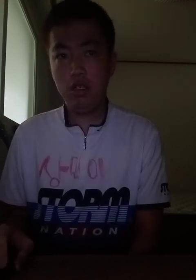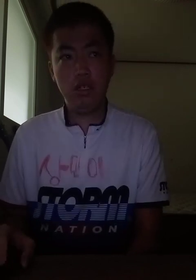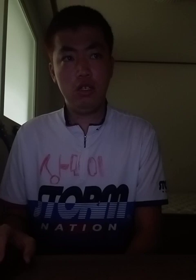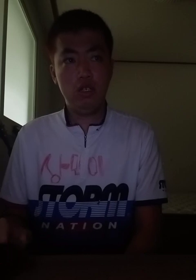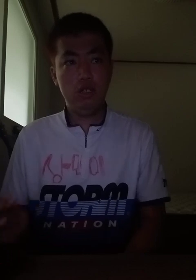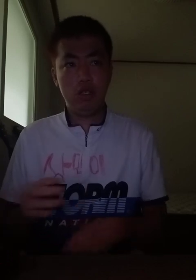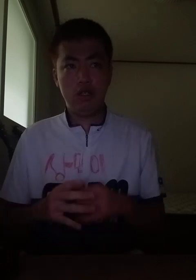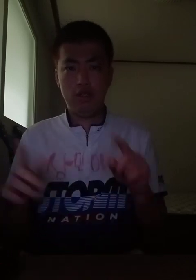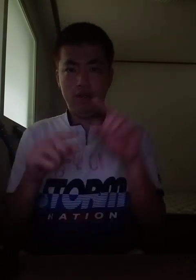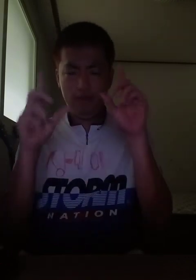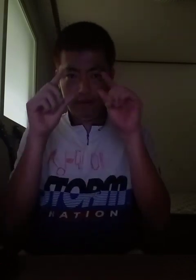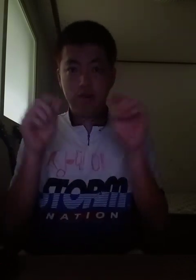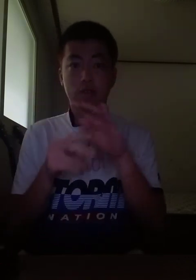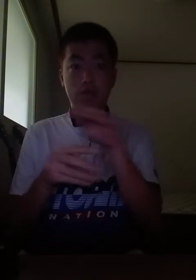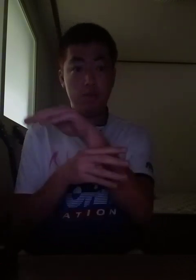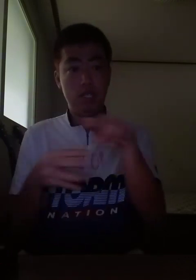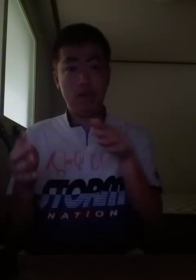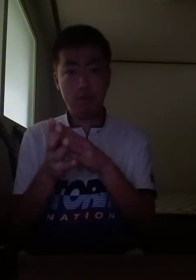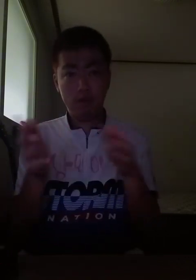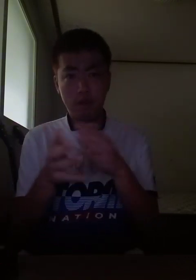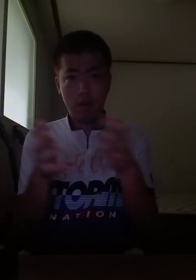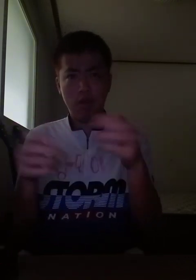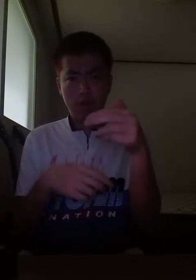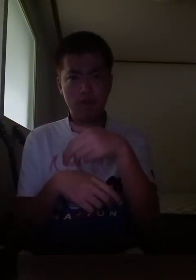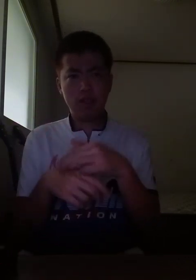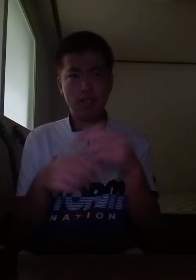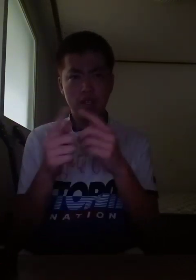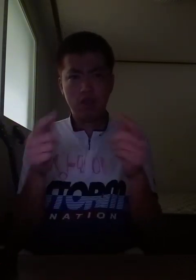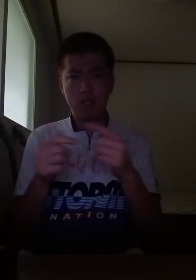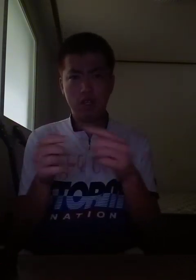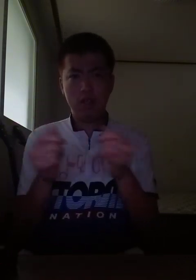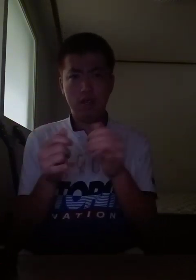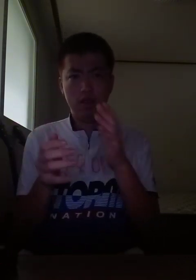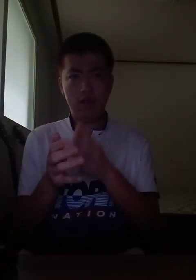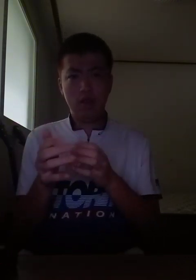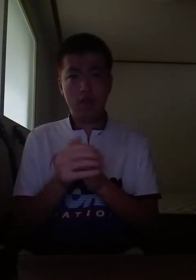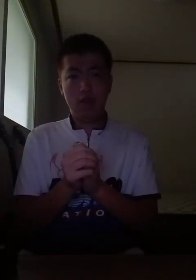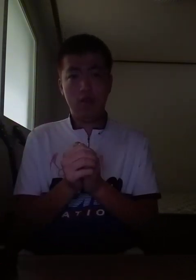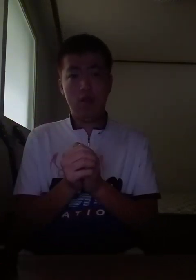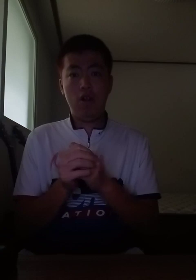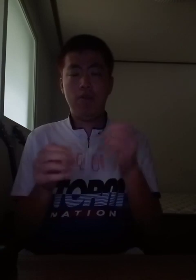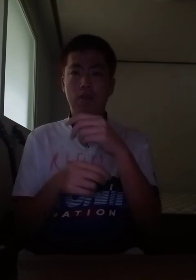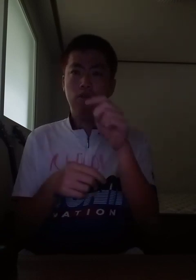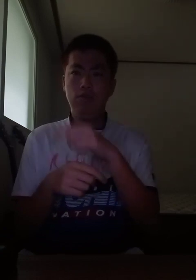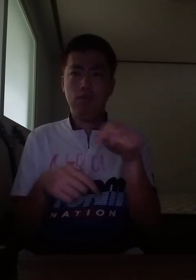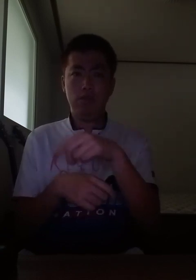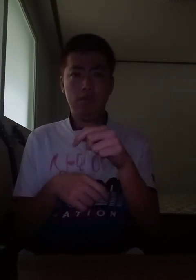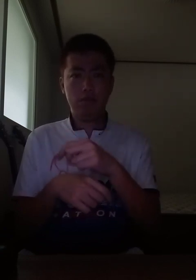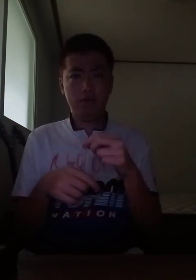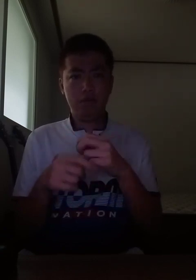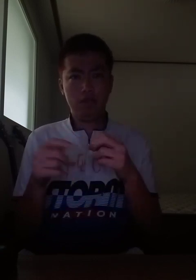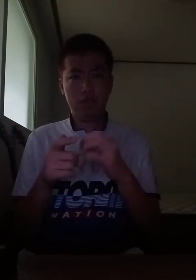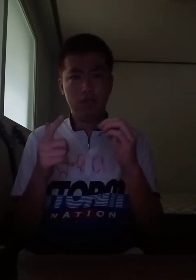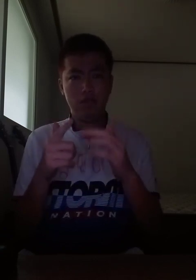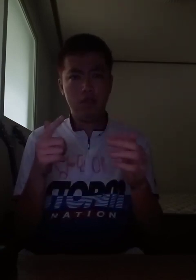네, 오늘 밀착 카메라는 버스인 척하는 승용차를 내깁니다. 버스 전용 차로를 버젓이 달리거나 거기에